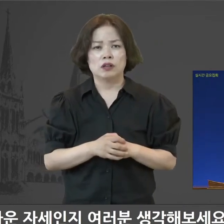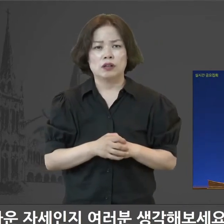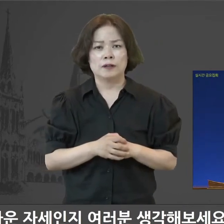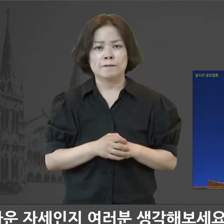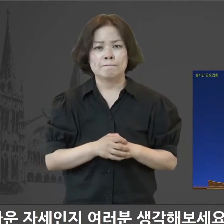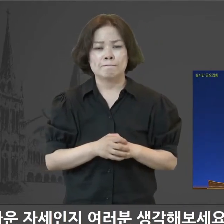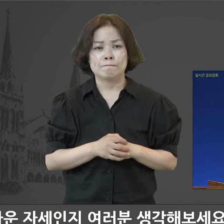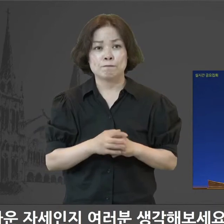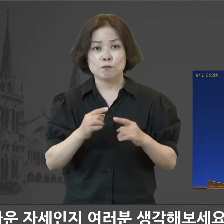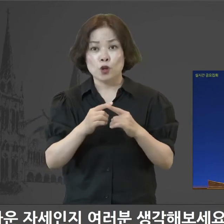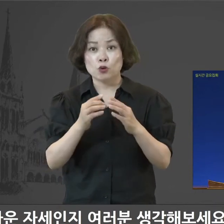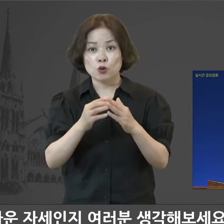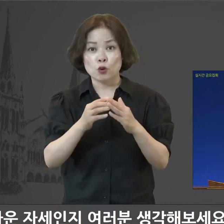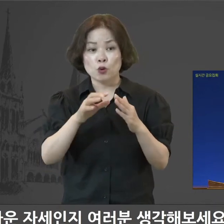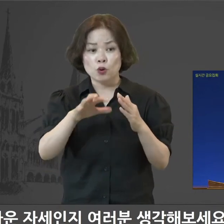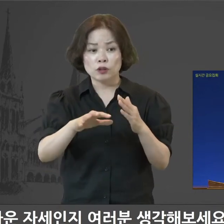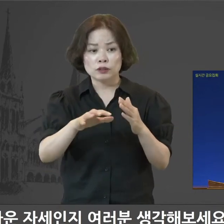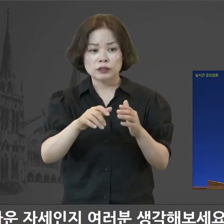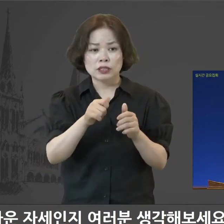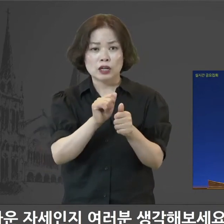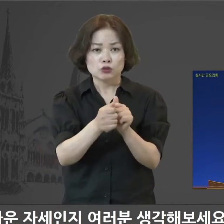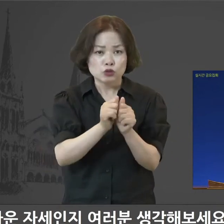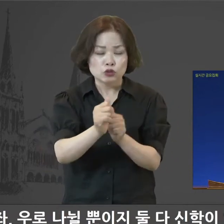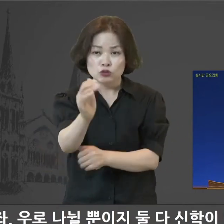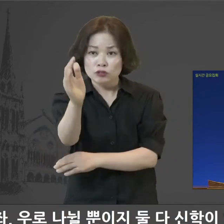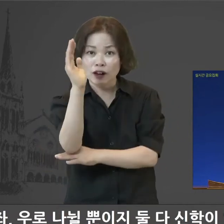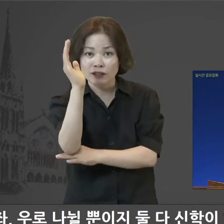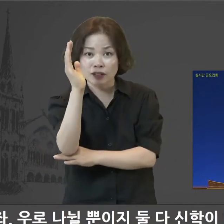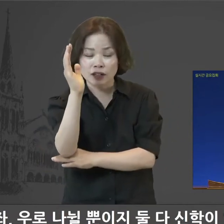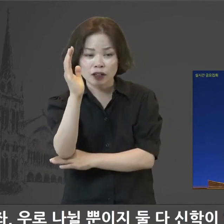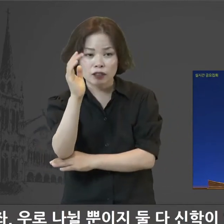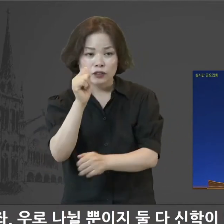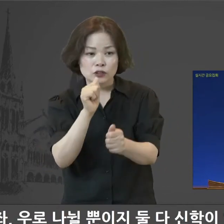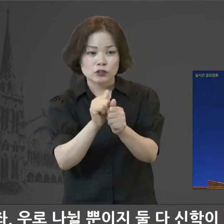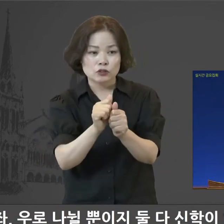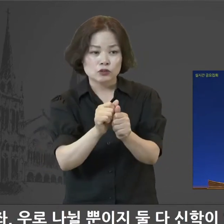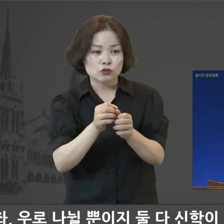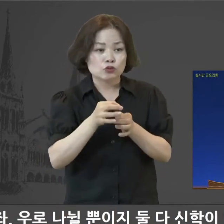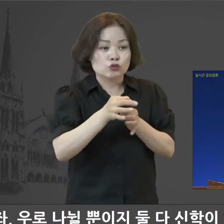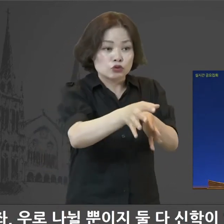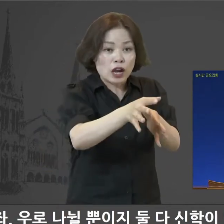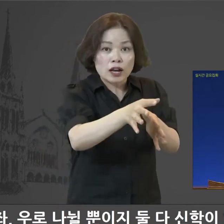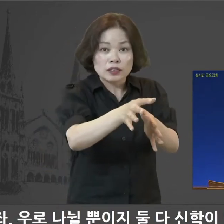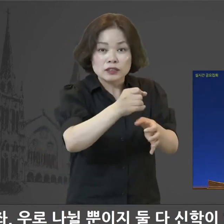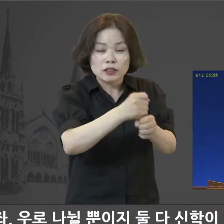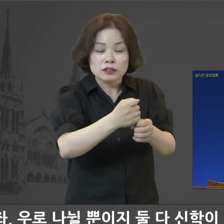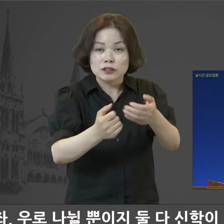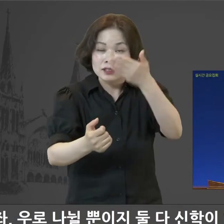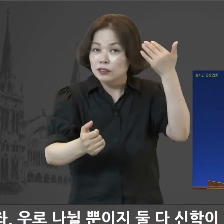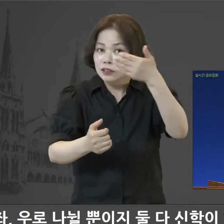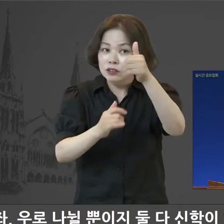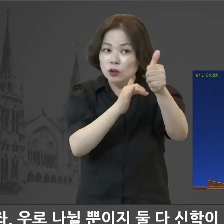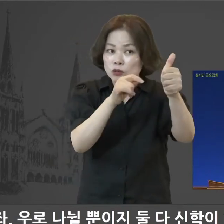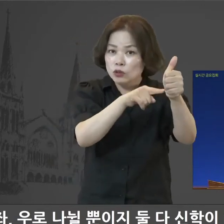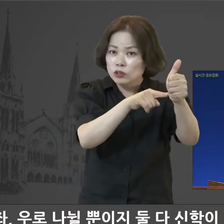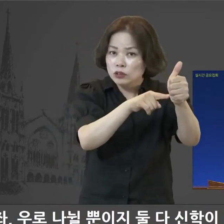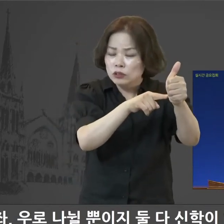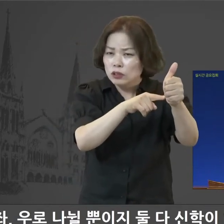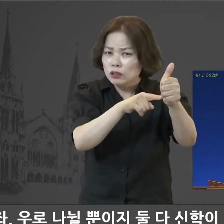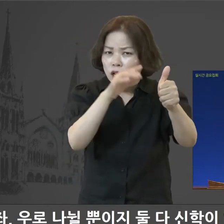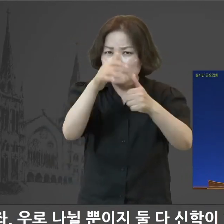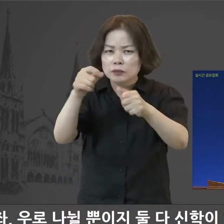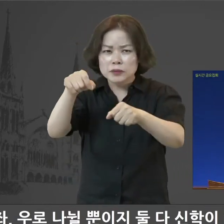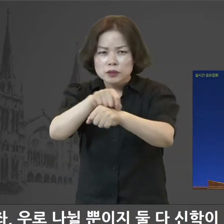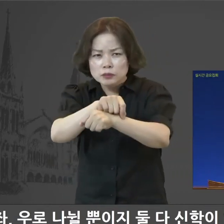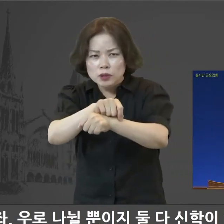자, 교회에서 주식 투자 강사가 투자법 강의해주고 그거 들은 청년이 하나님께서